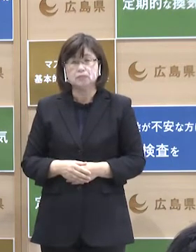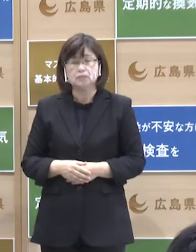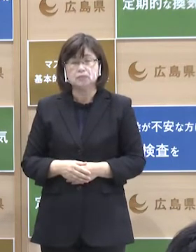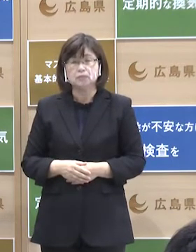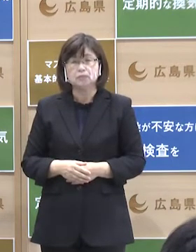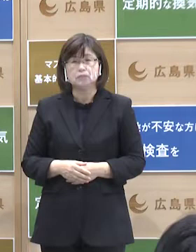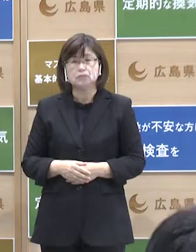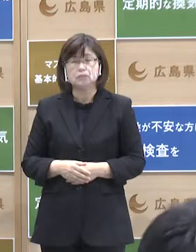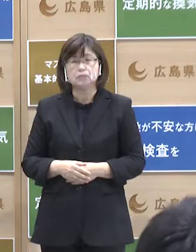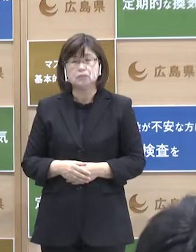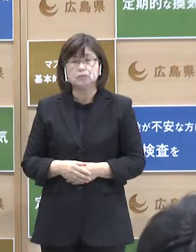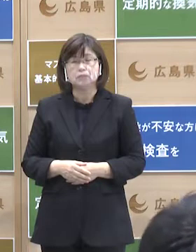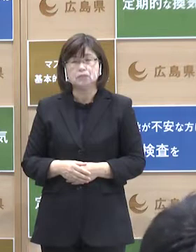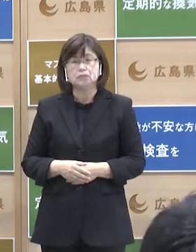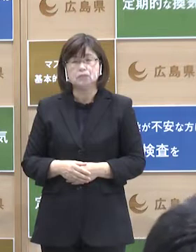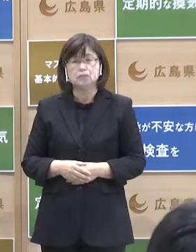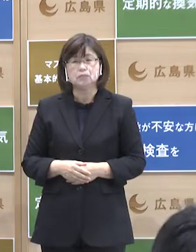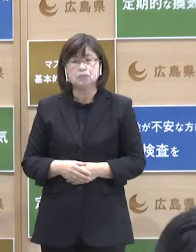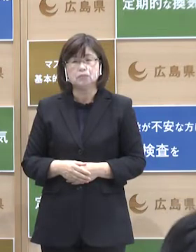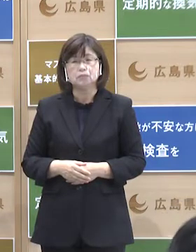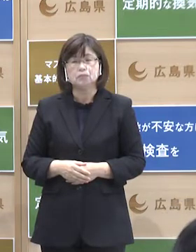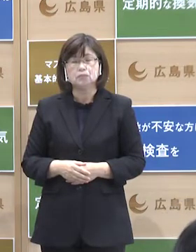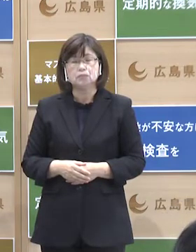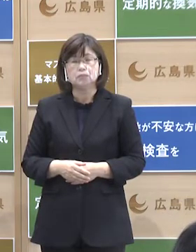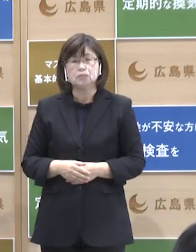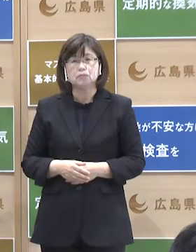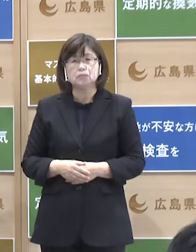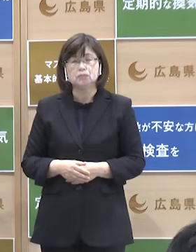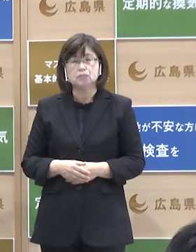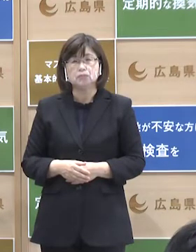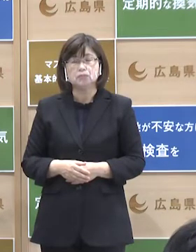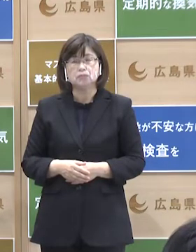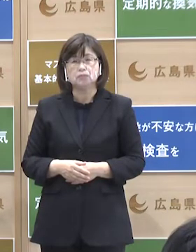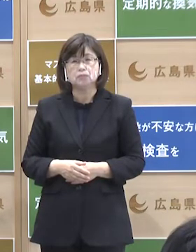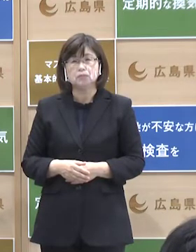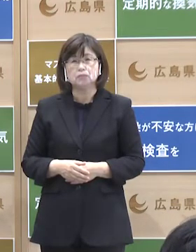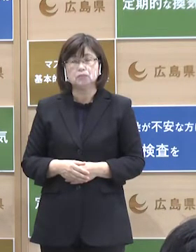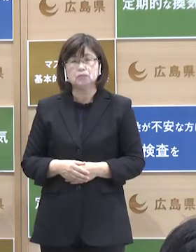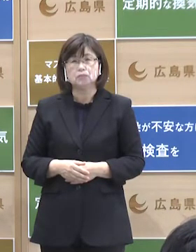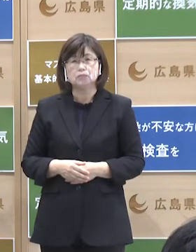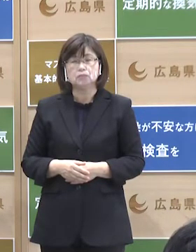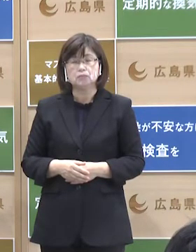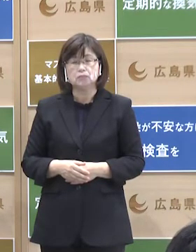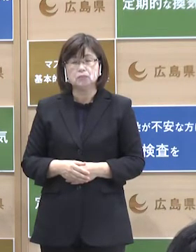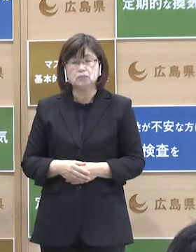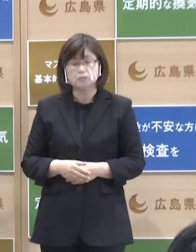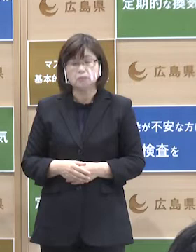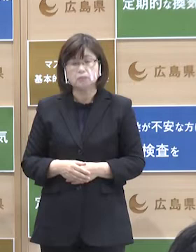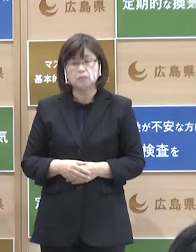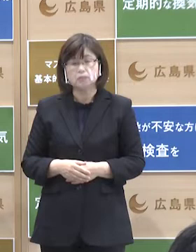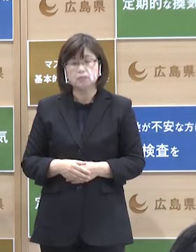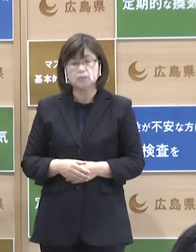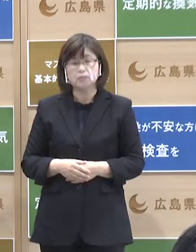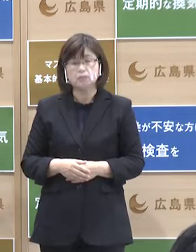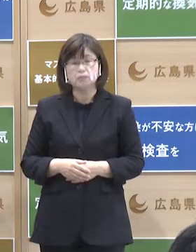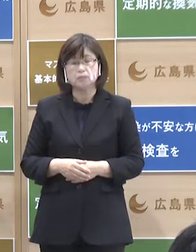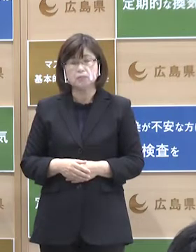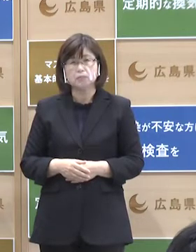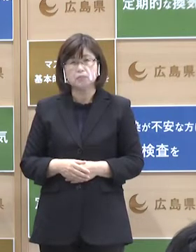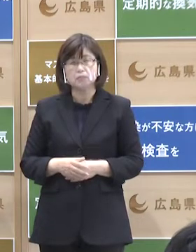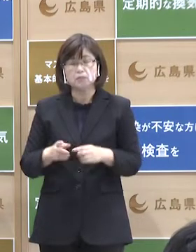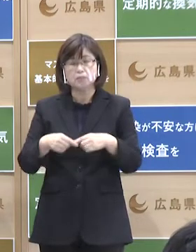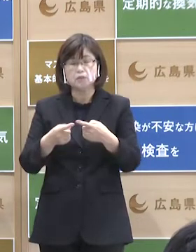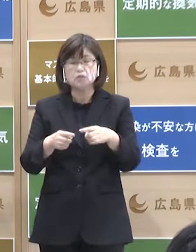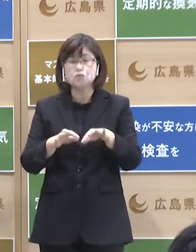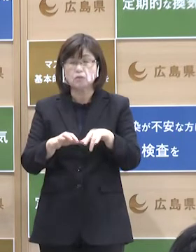ども、これは医療機関のこの、作業というか、業務全体のこの